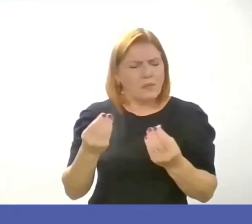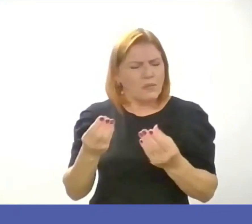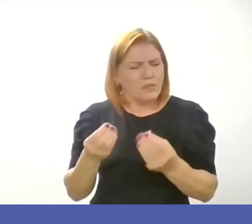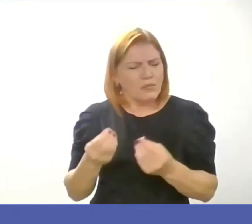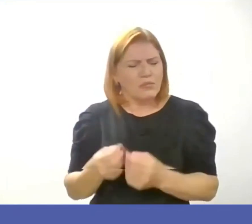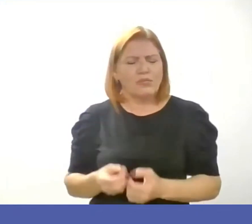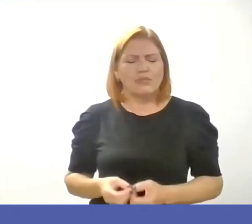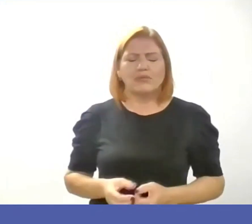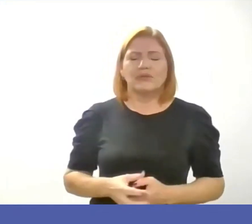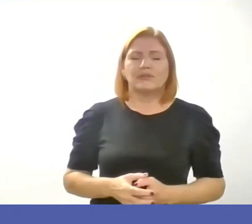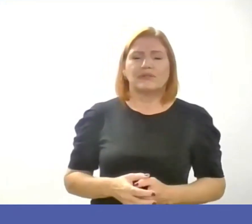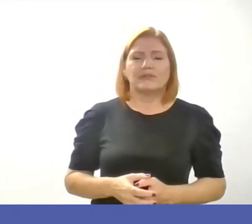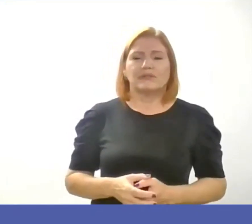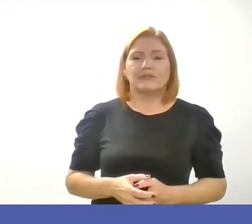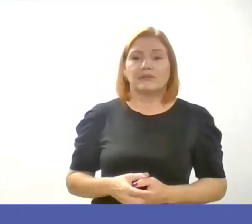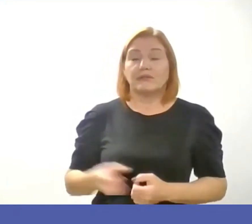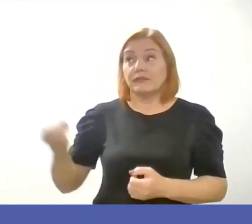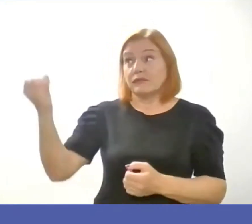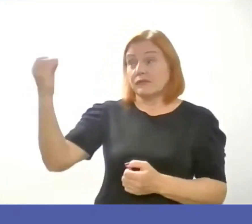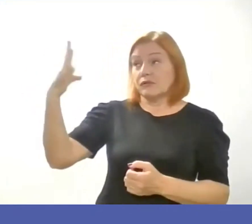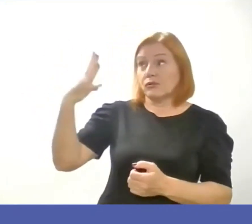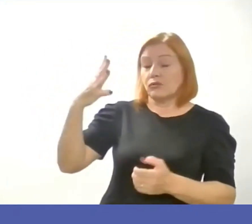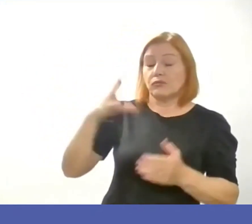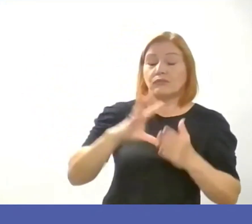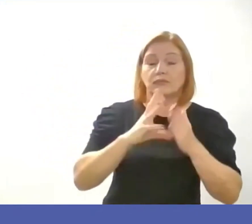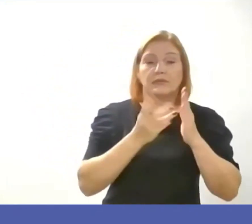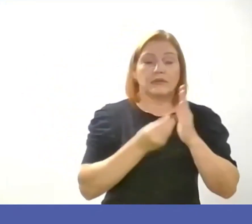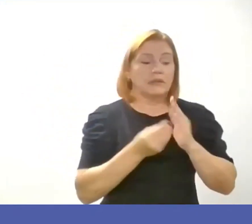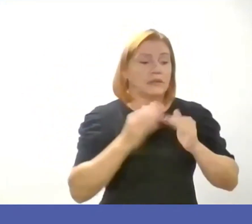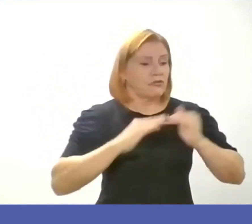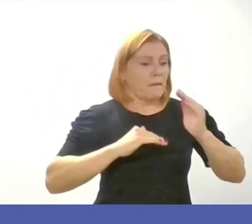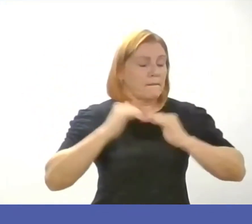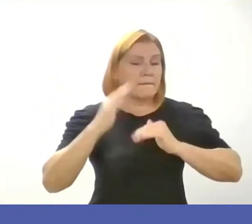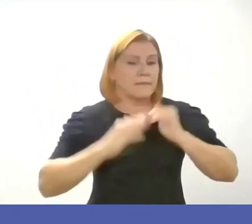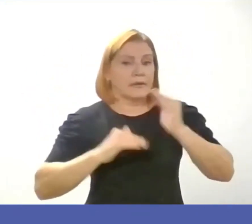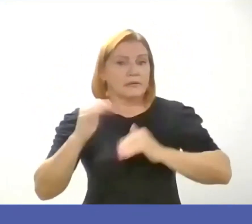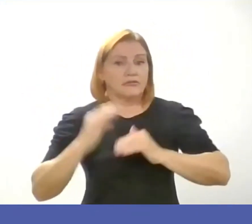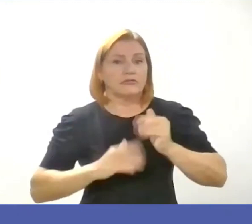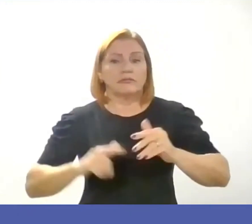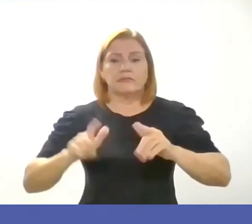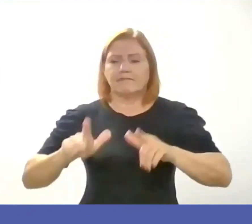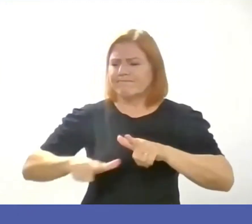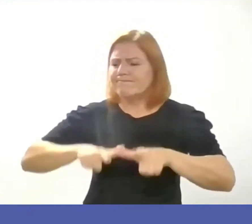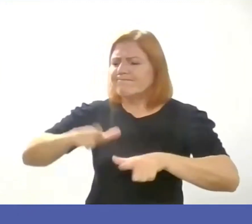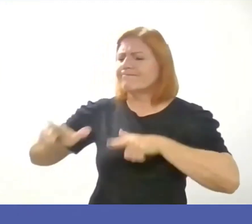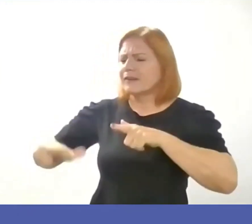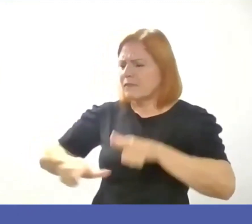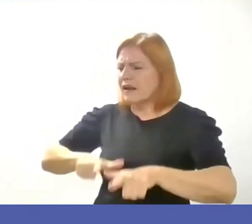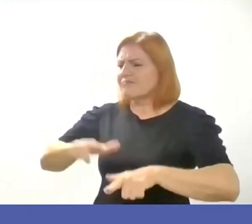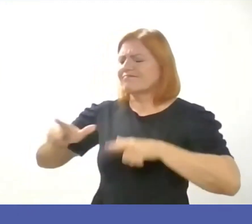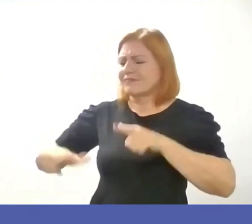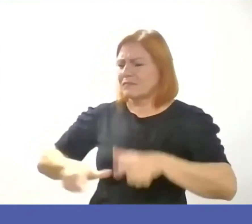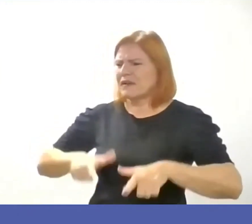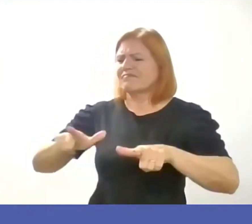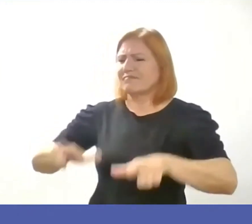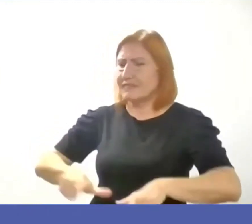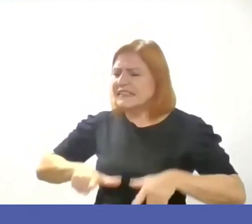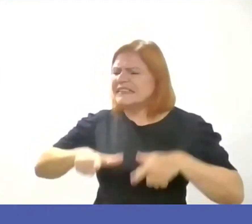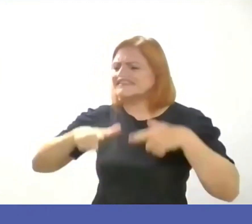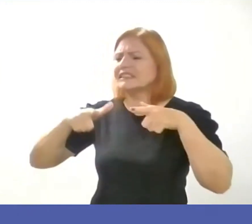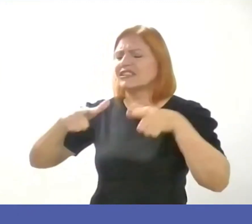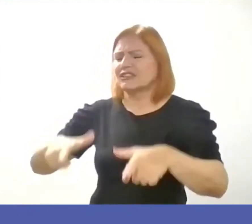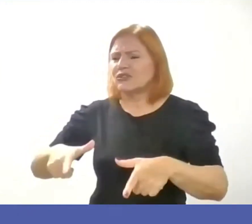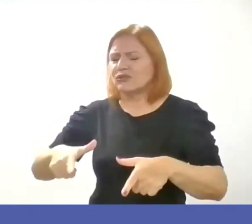nos trazer luz sobre a igreja e a sua prática. Houve muito labor por parte desses servos, que com certeza não